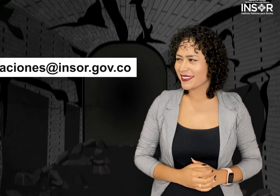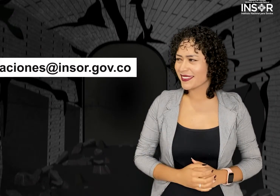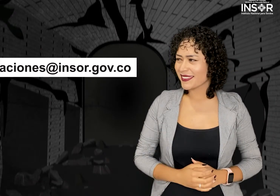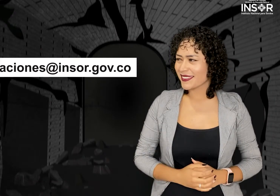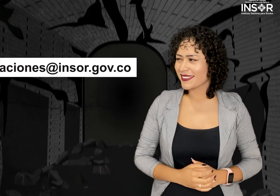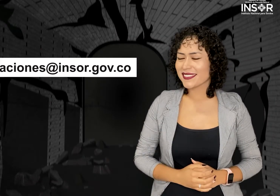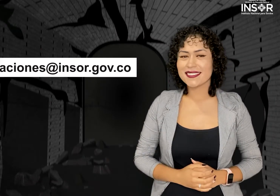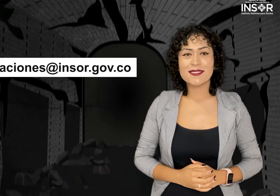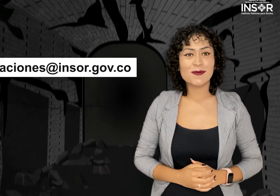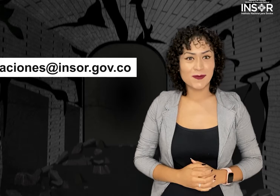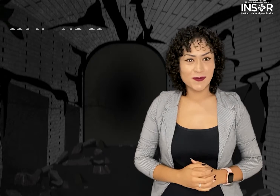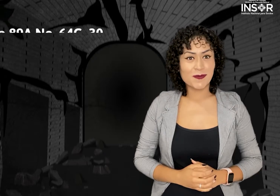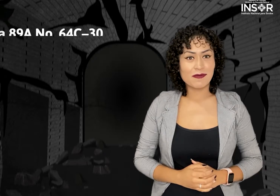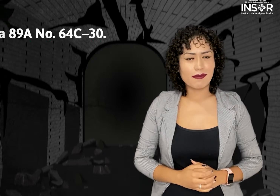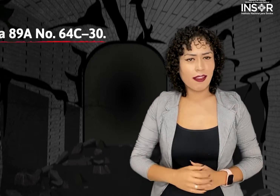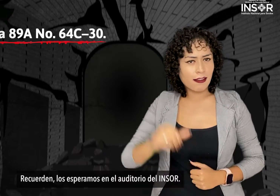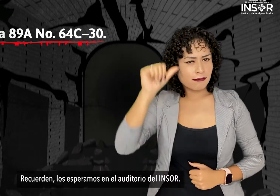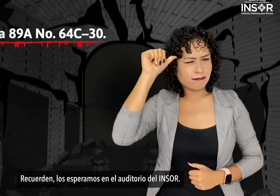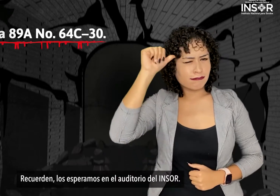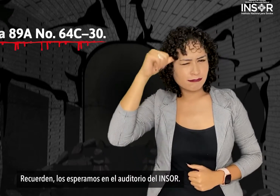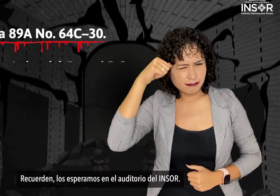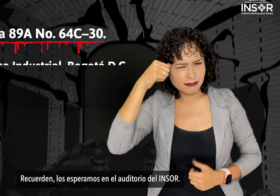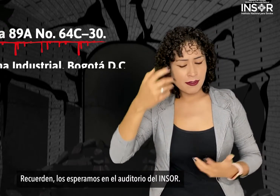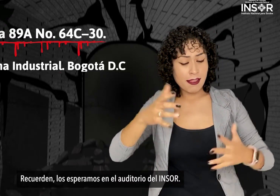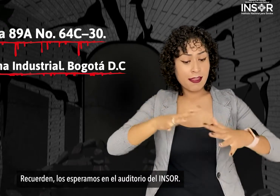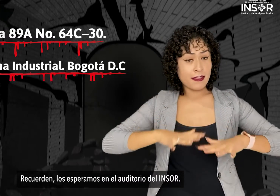Recuerden, los esperamos en el auditorio de Insor.